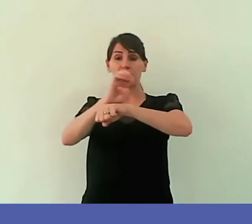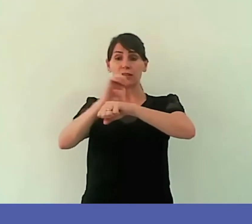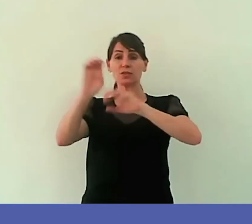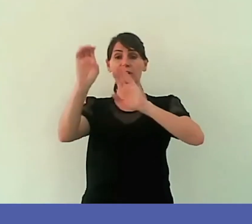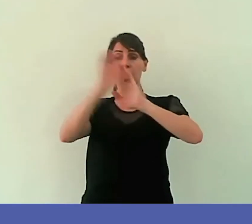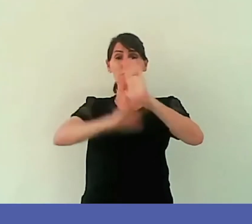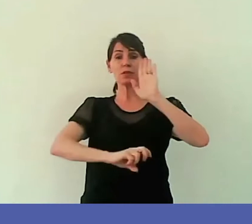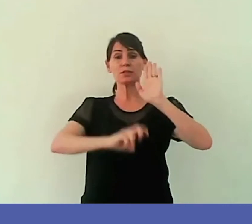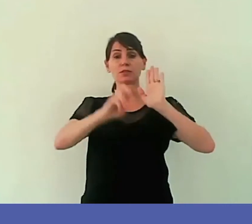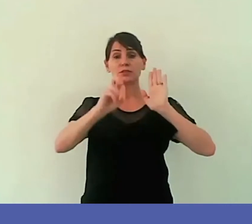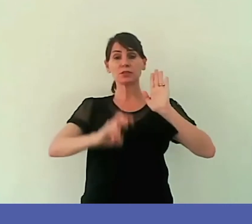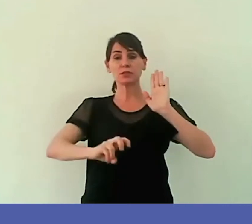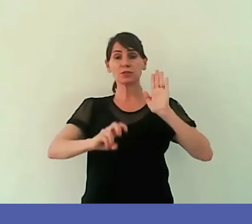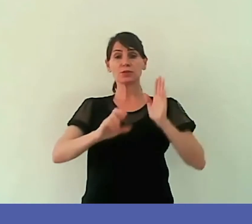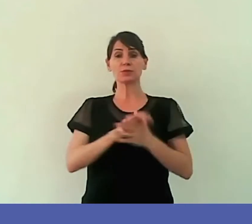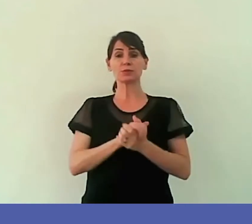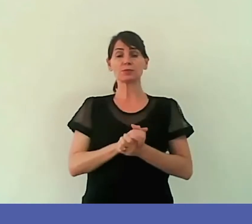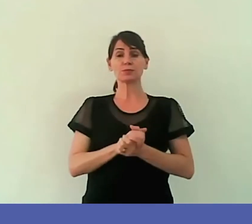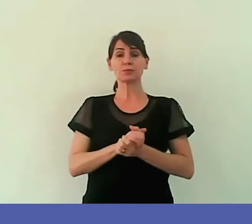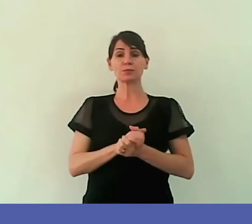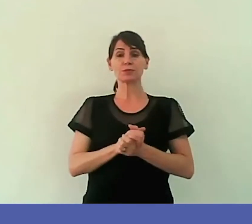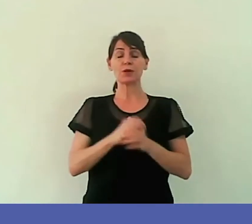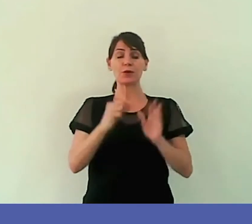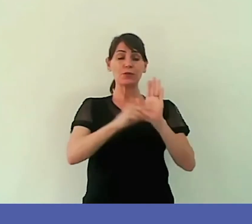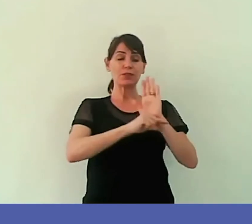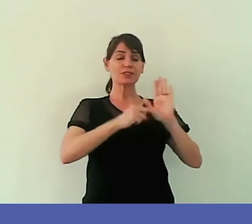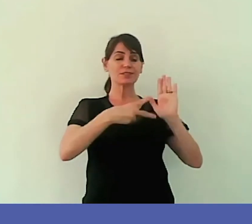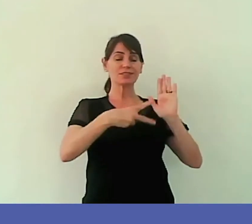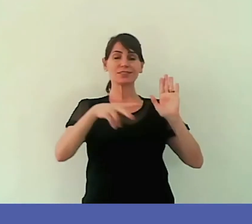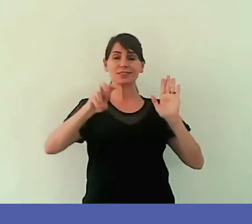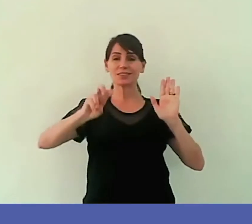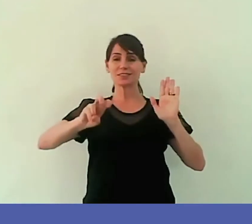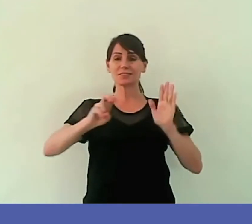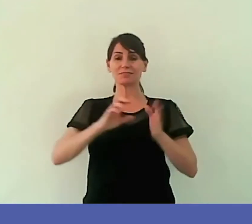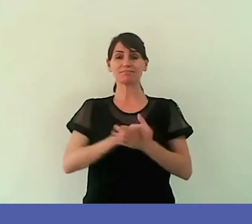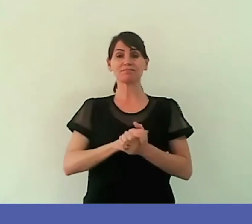Efésios 5, versículo 25, que diz